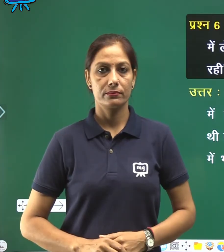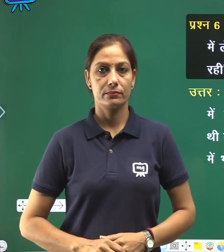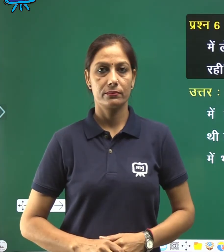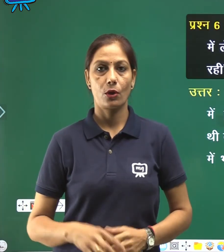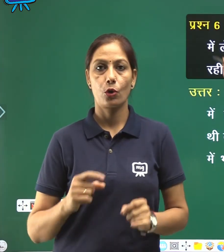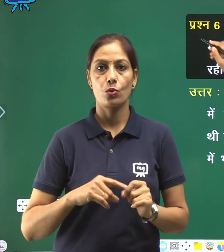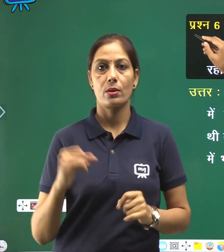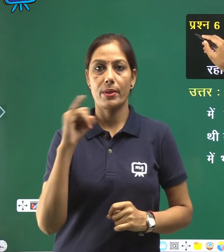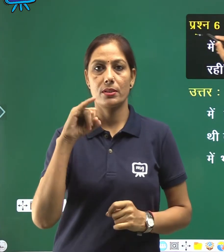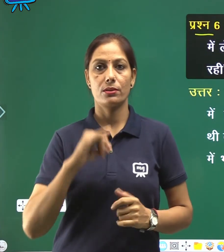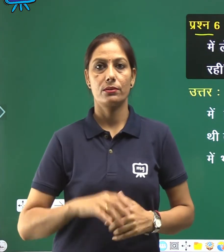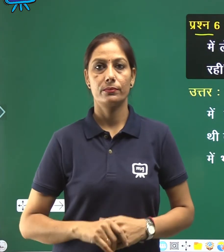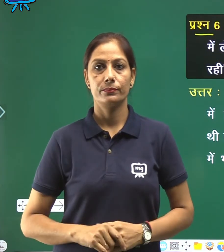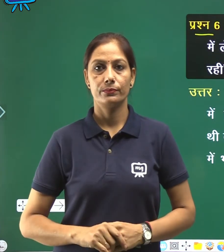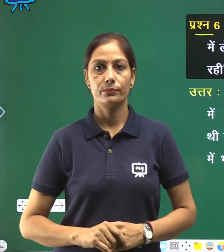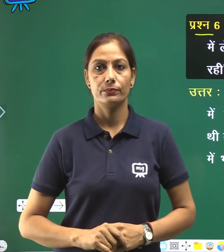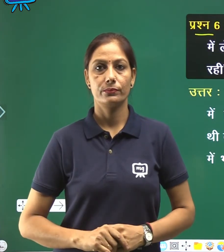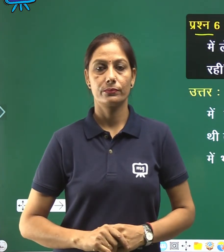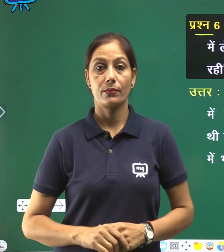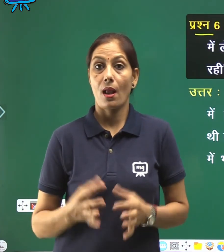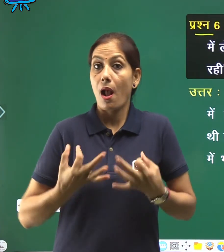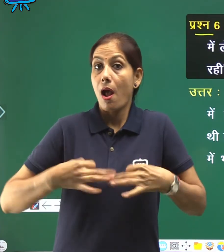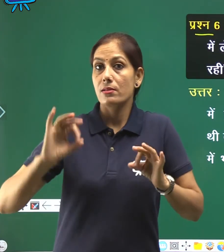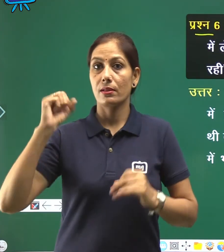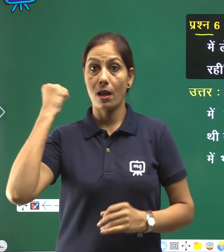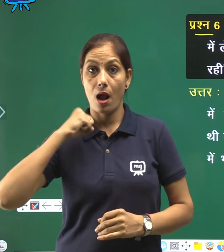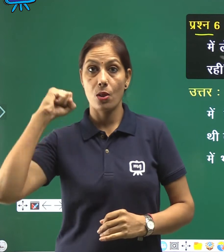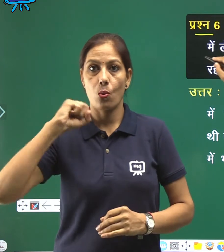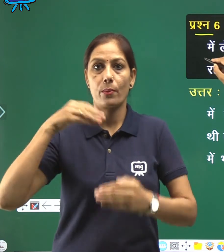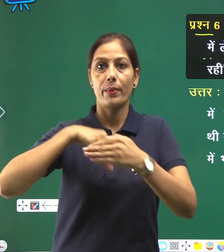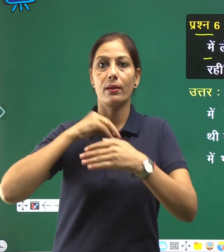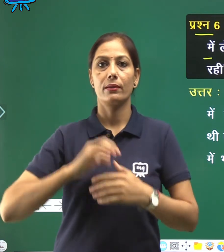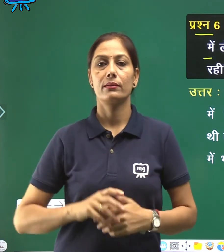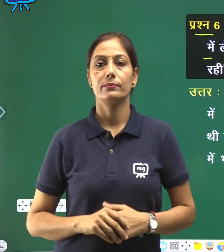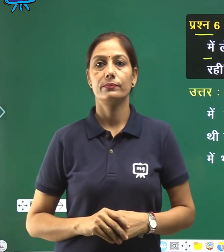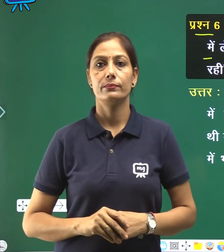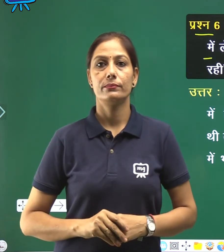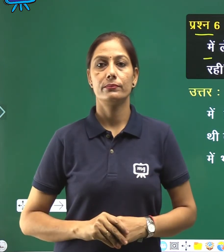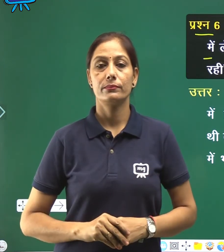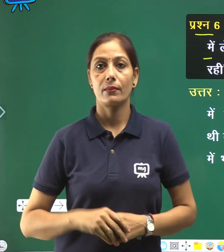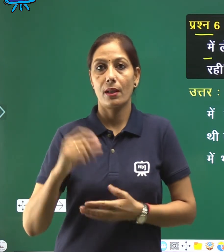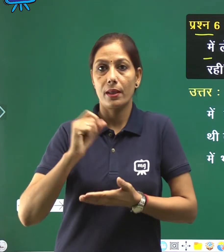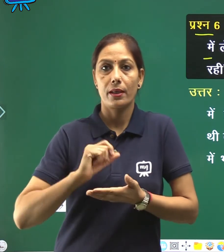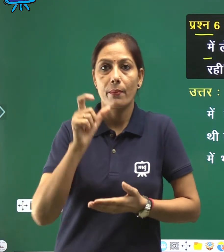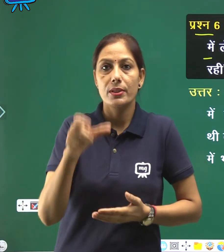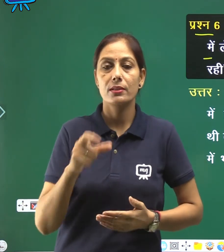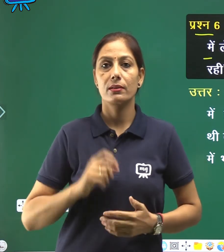प्रश्न 6, आज़ादी के आंदोलन में लेखिका